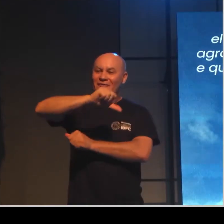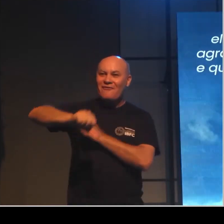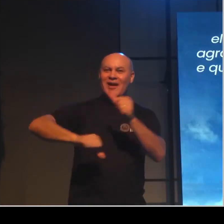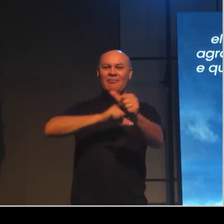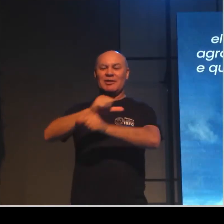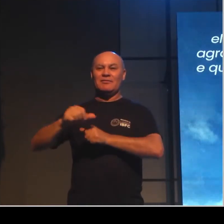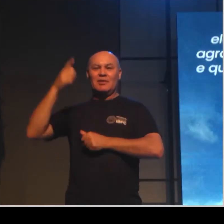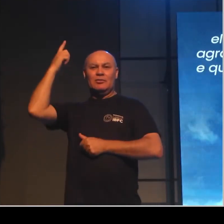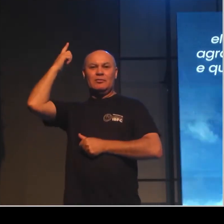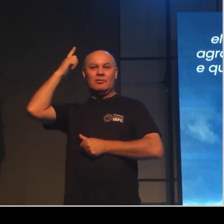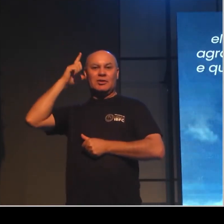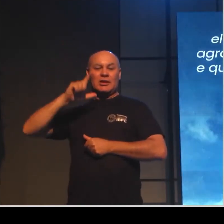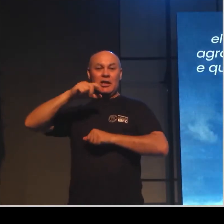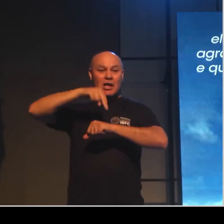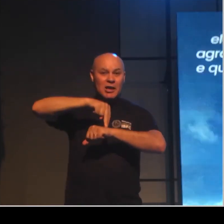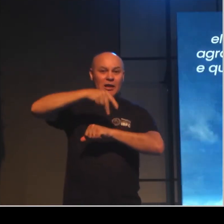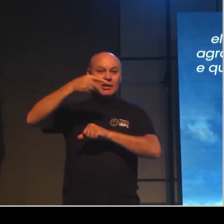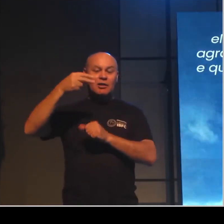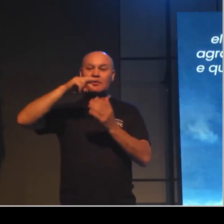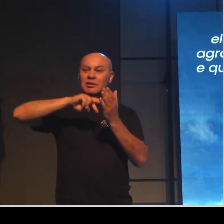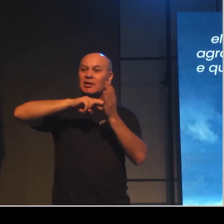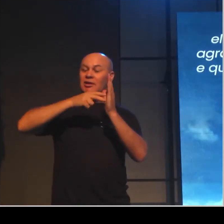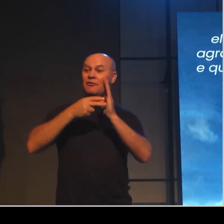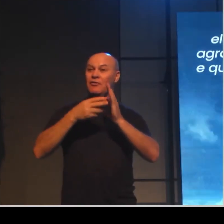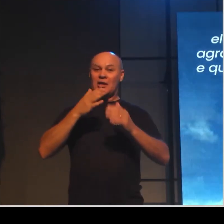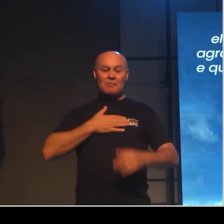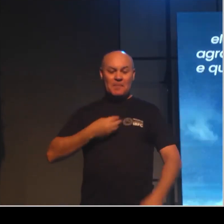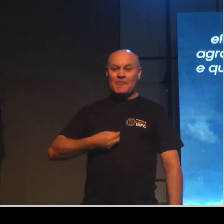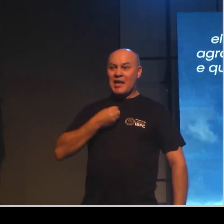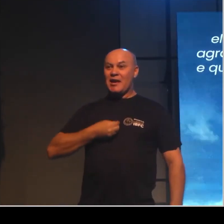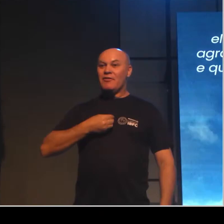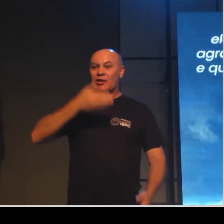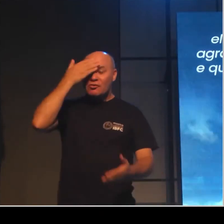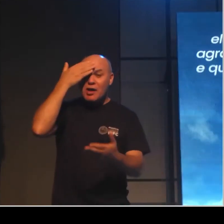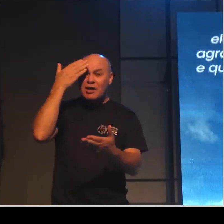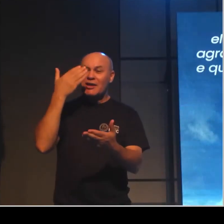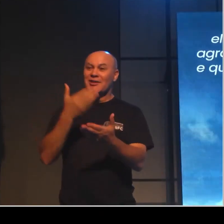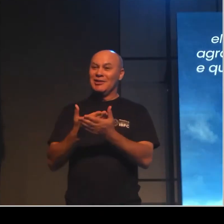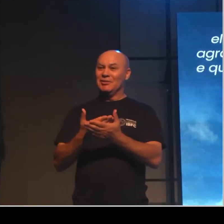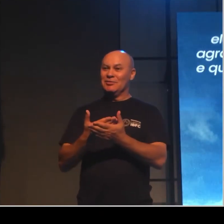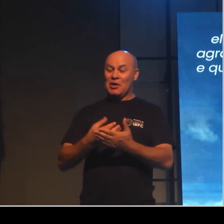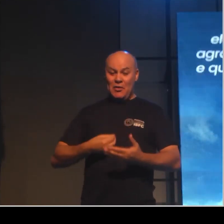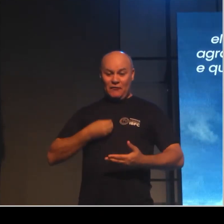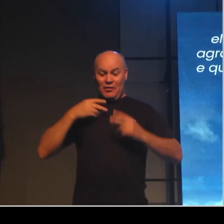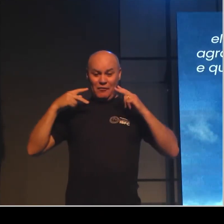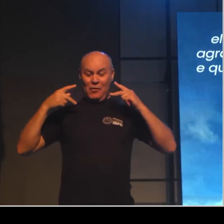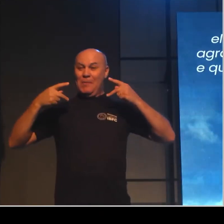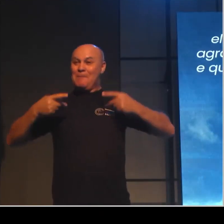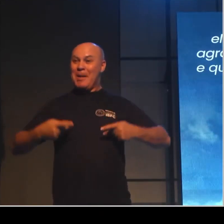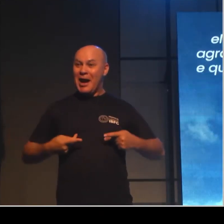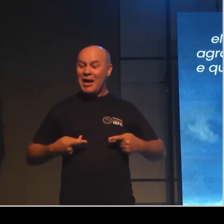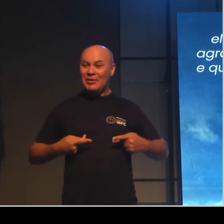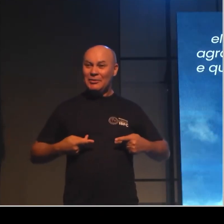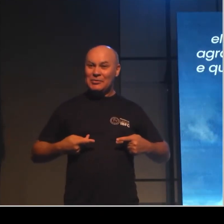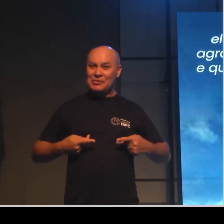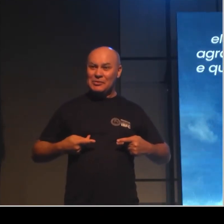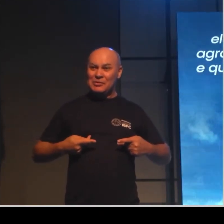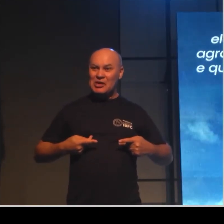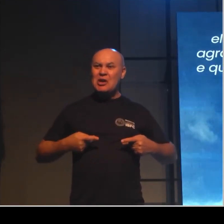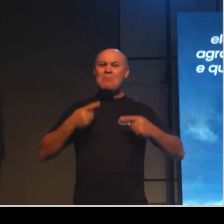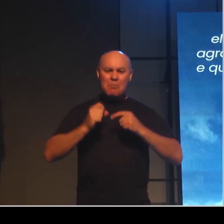ter certeza que eu não apenas vivo essa vida aqui, mas que eu posso ter uma casa eterna no